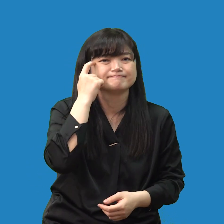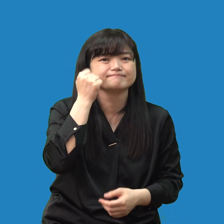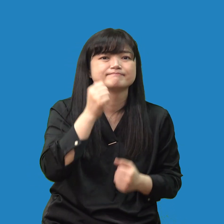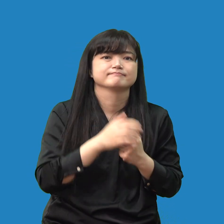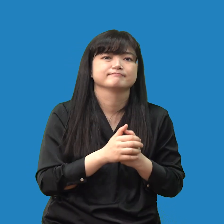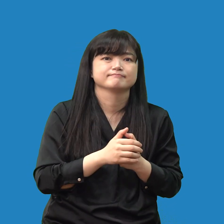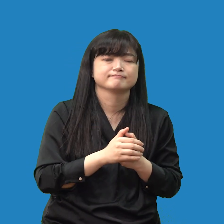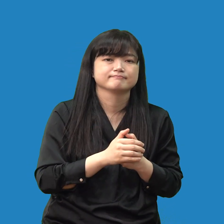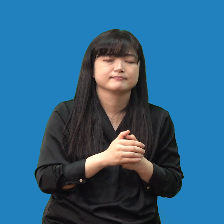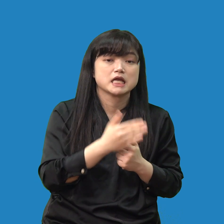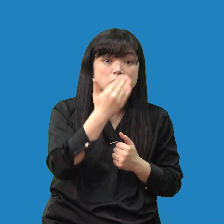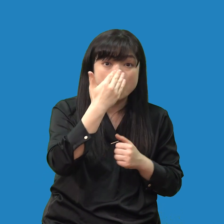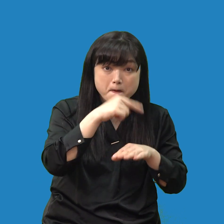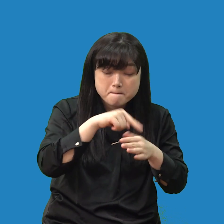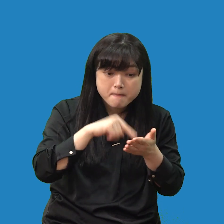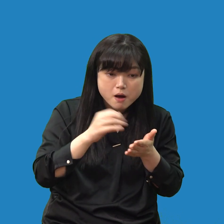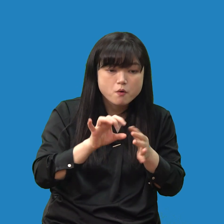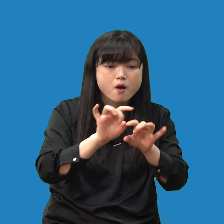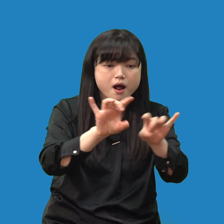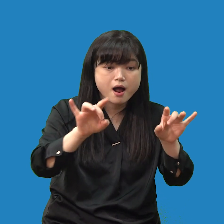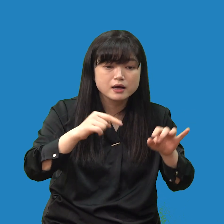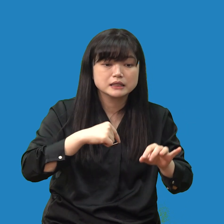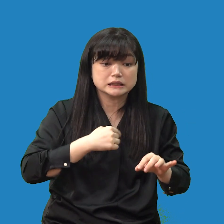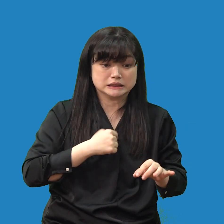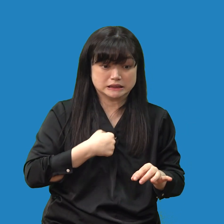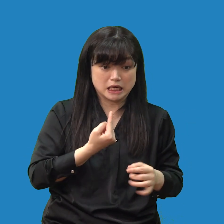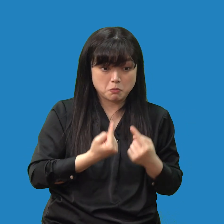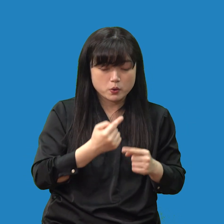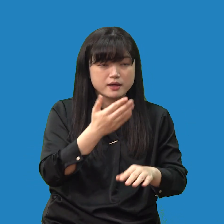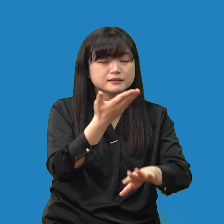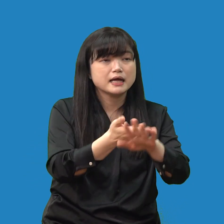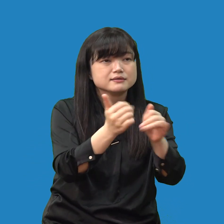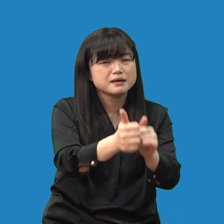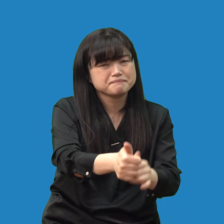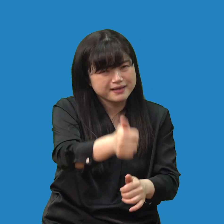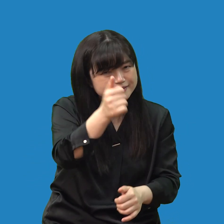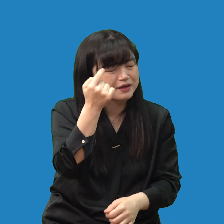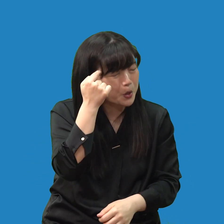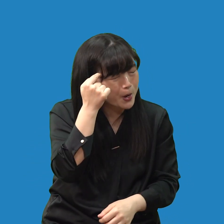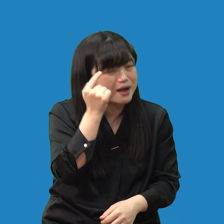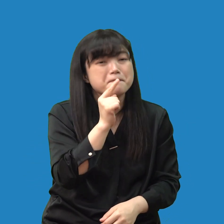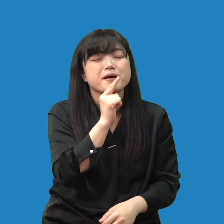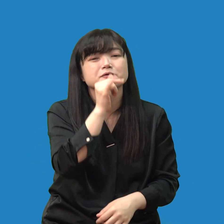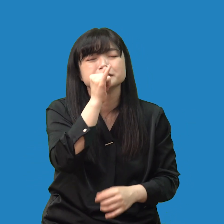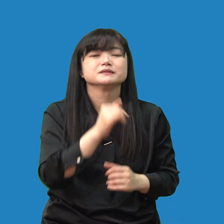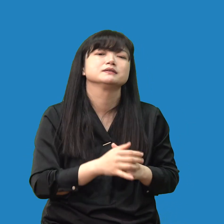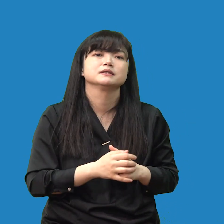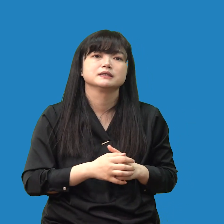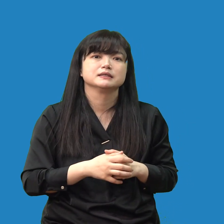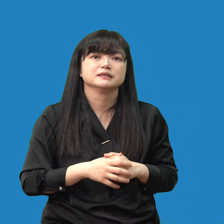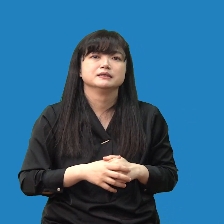2장 3절에 겸손한 마음으로 각각 자기보다 남을 낮게 여기라, 이렇게 명령을 합니다.